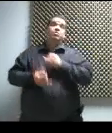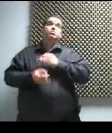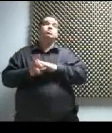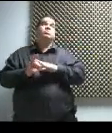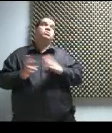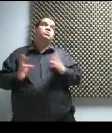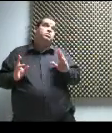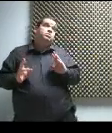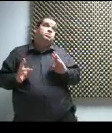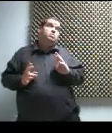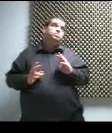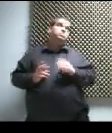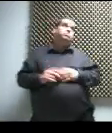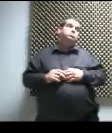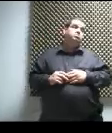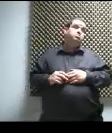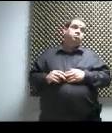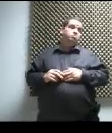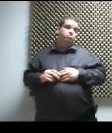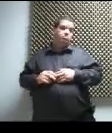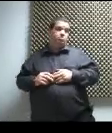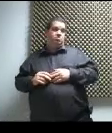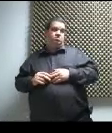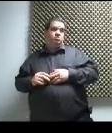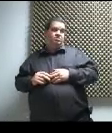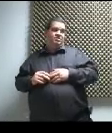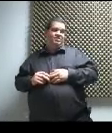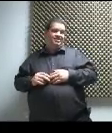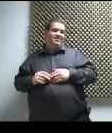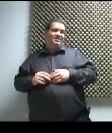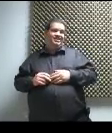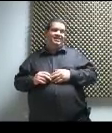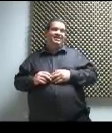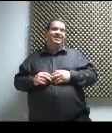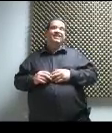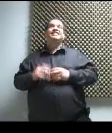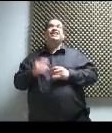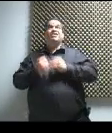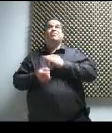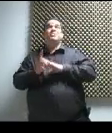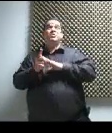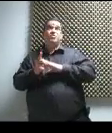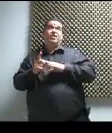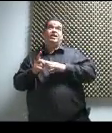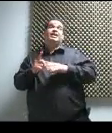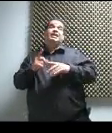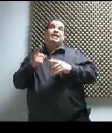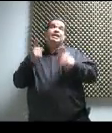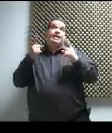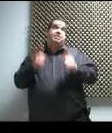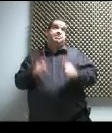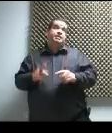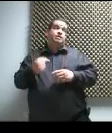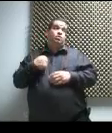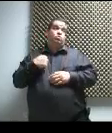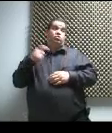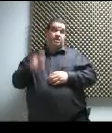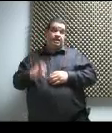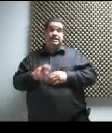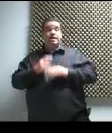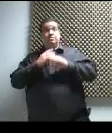Para última hora. última hora. Pero háblame aquí para que... Pero no. Y entonces, ¿qué pasa? Uno tiene que estar